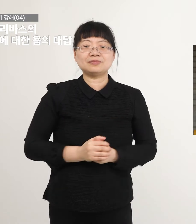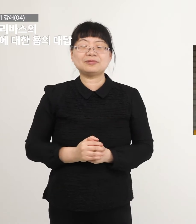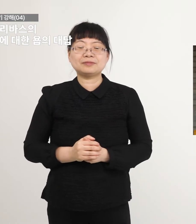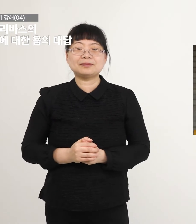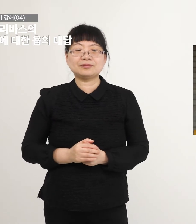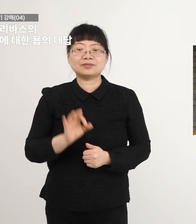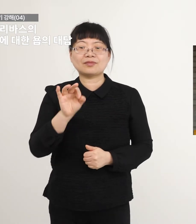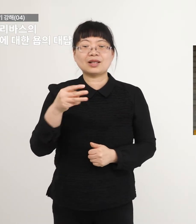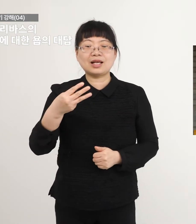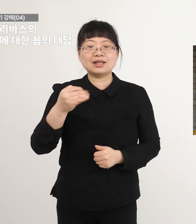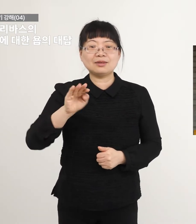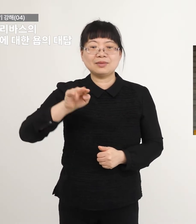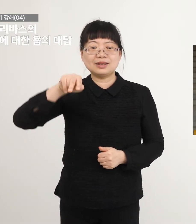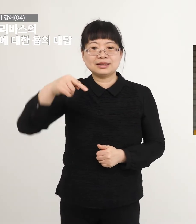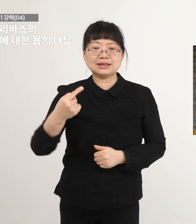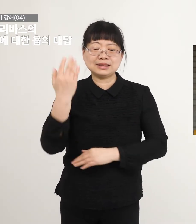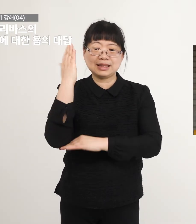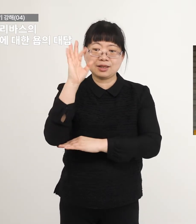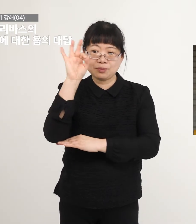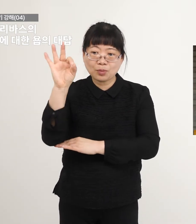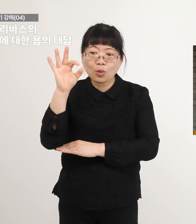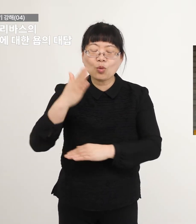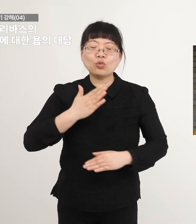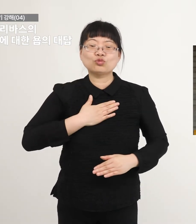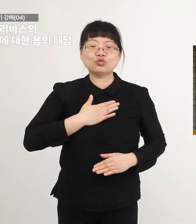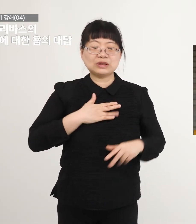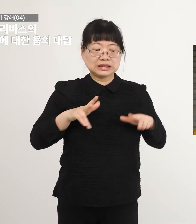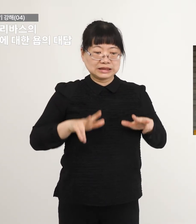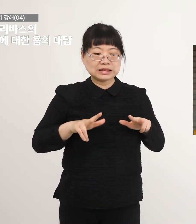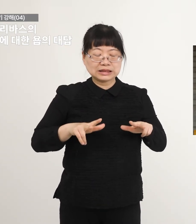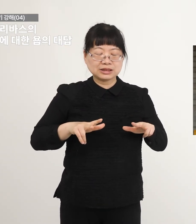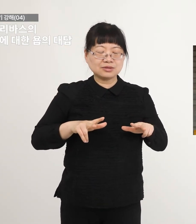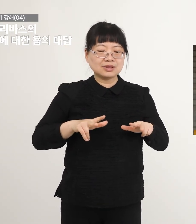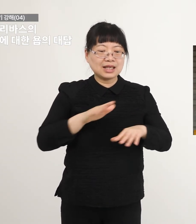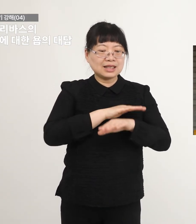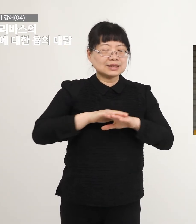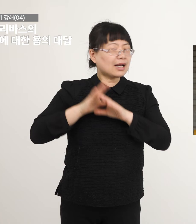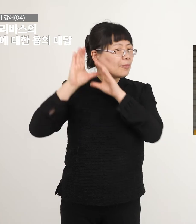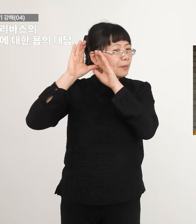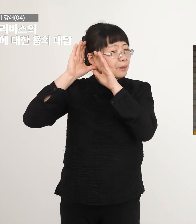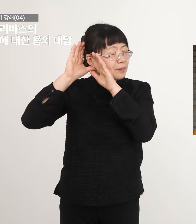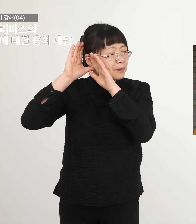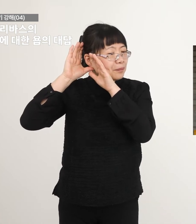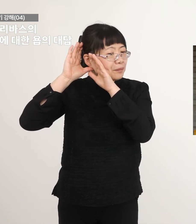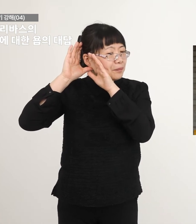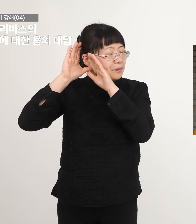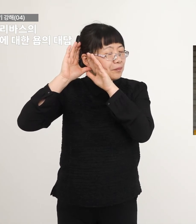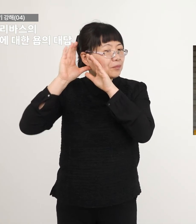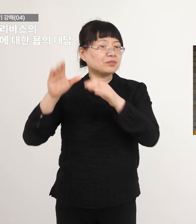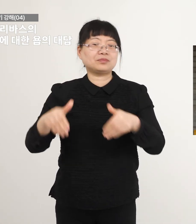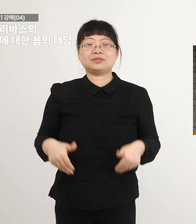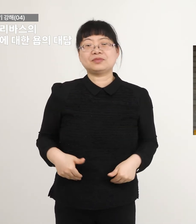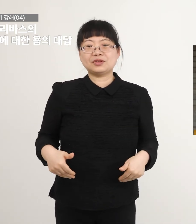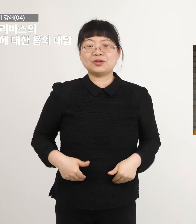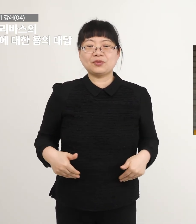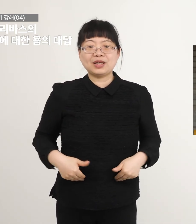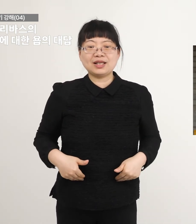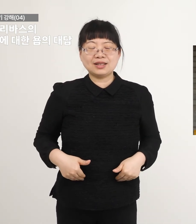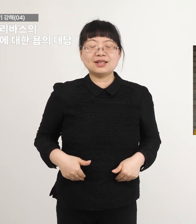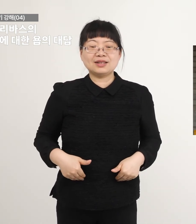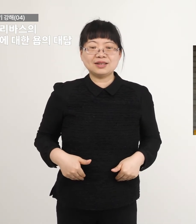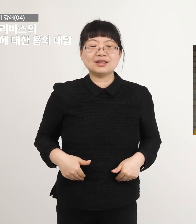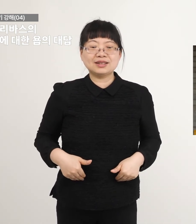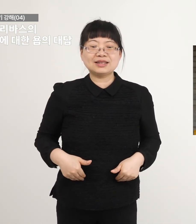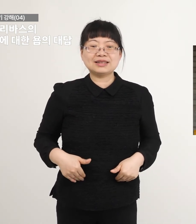그래서 이 엘리바스의 이야기는 우리에게 굉장히 귀담아 들어야 될, 눈여겨봐야 될 아주